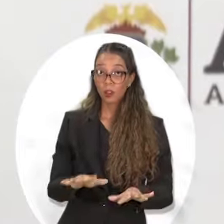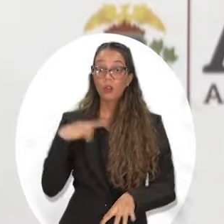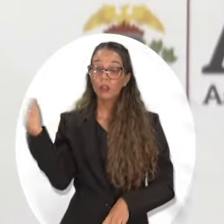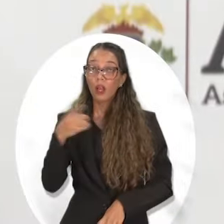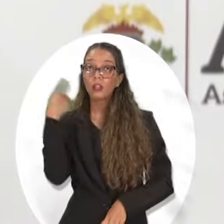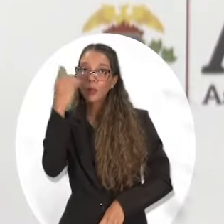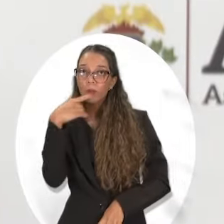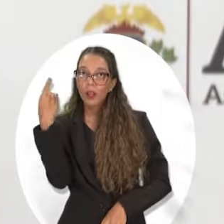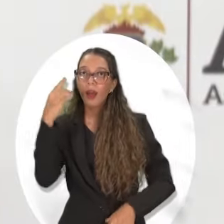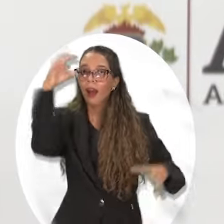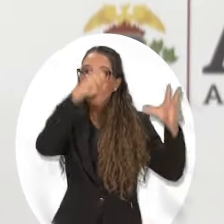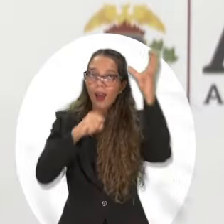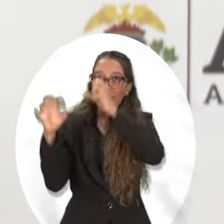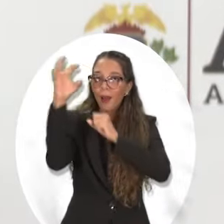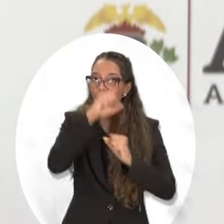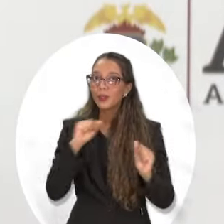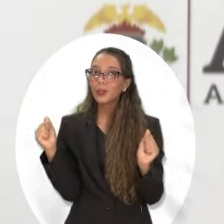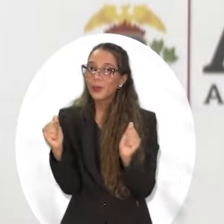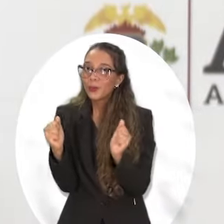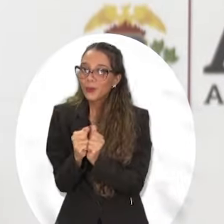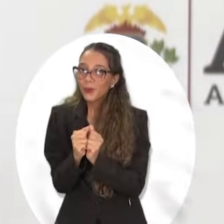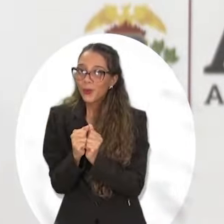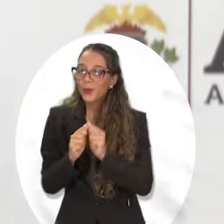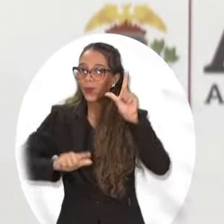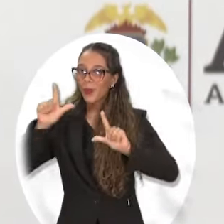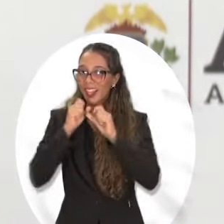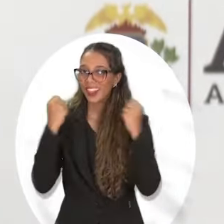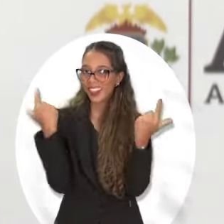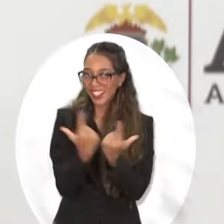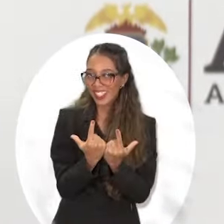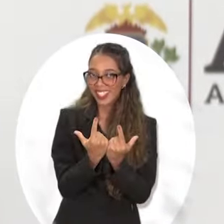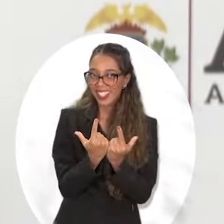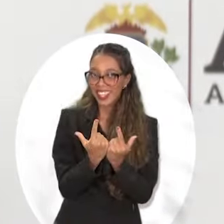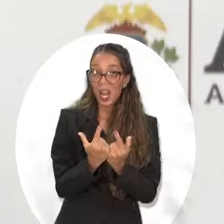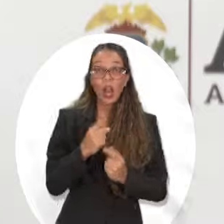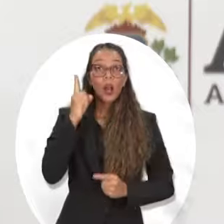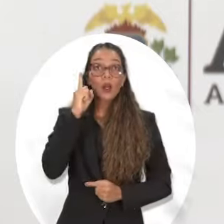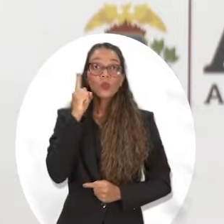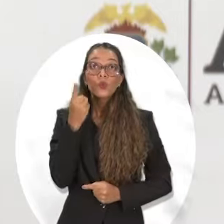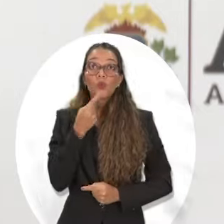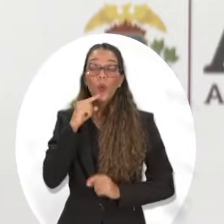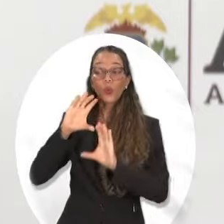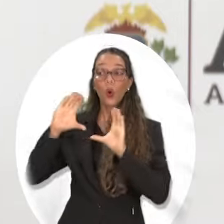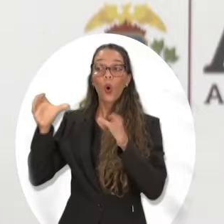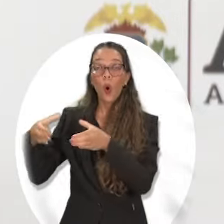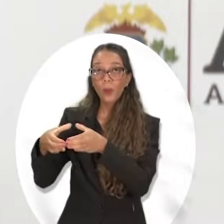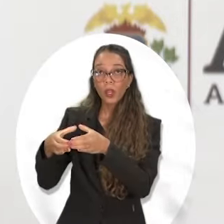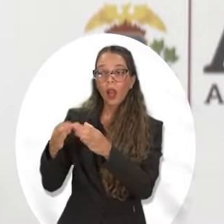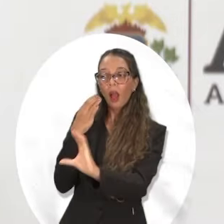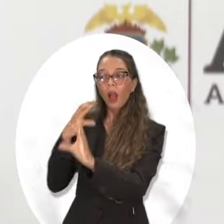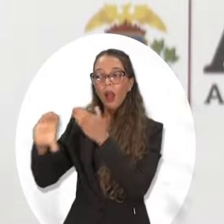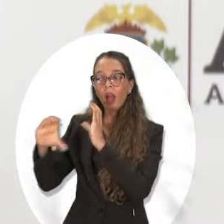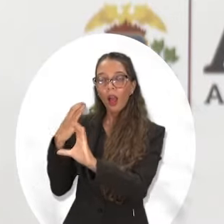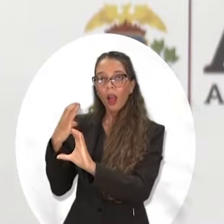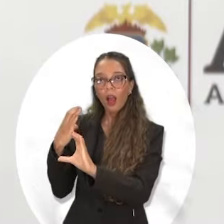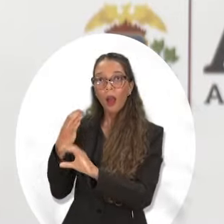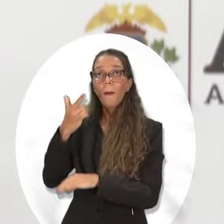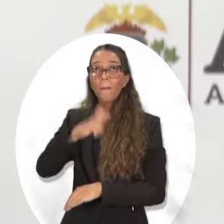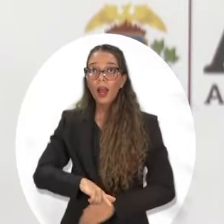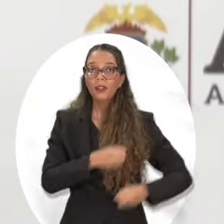inclusão. Até porque nós, deputados, estamos aprendendo também com a TV Assembleia. Como nos comunicarmos com a comunidade surda,